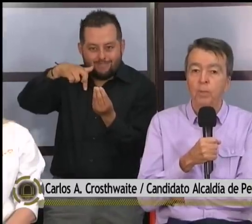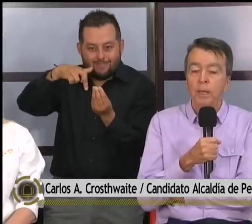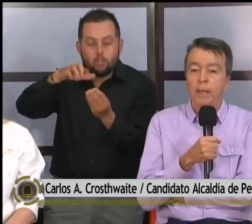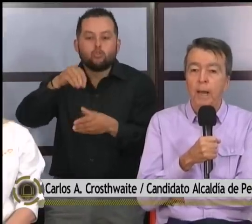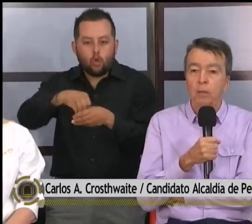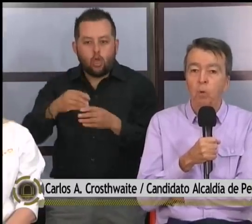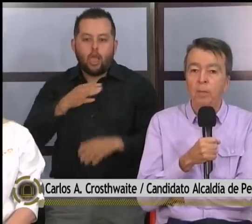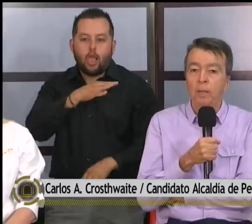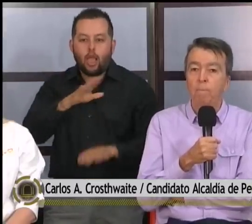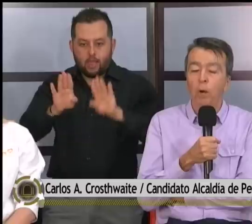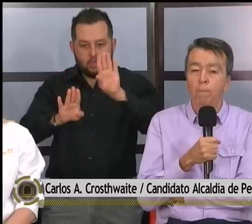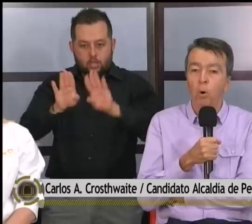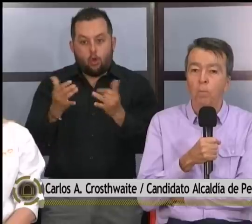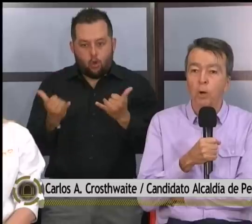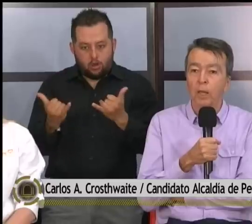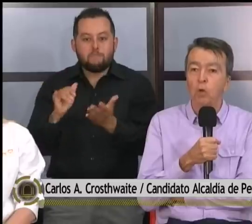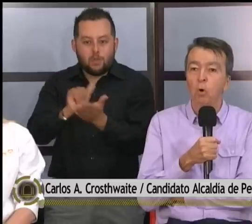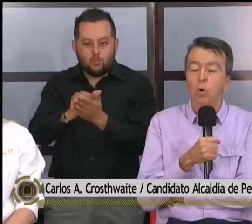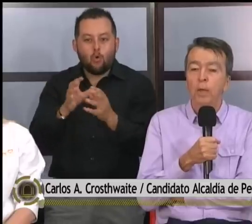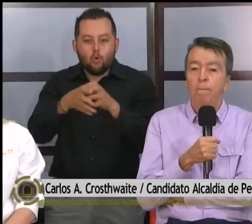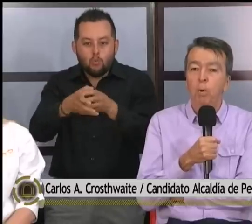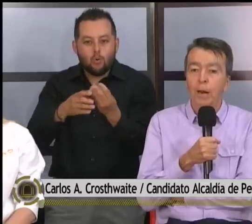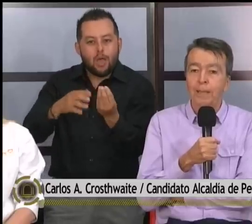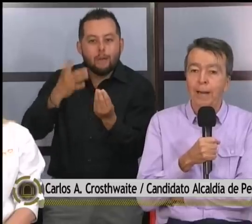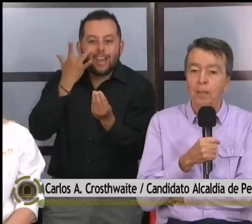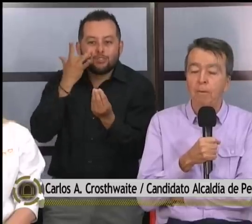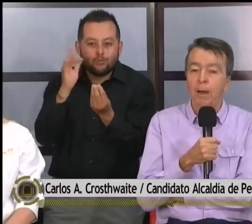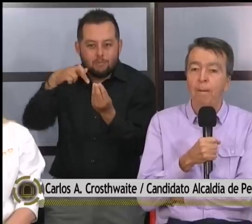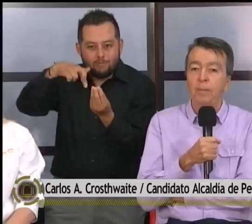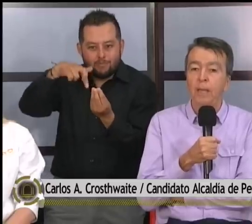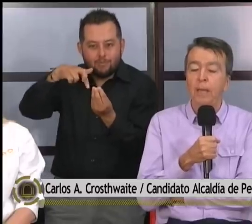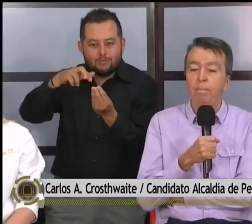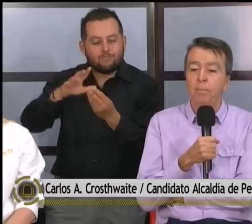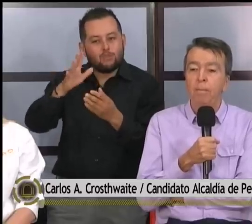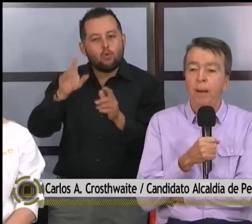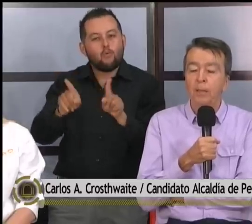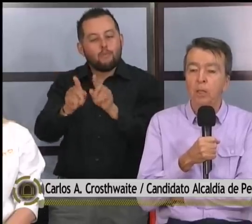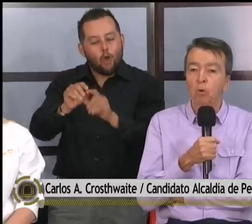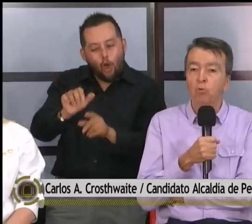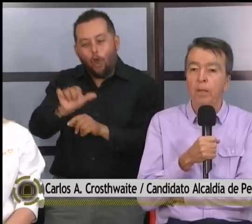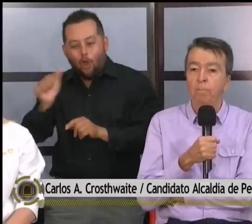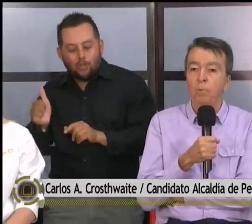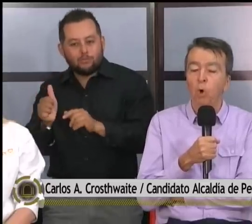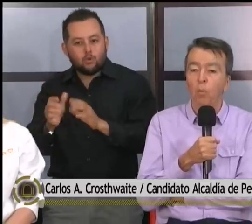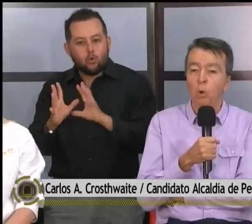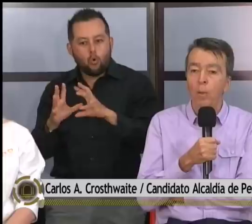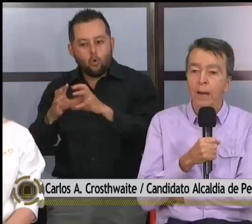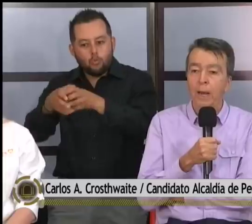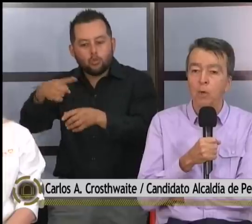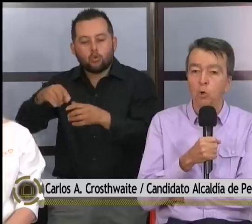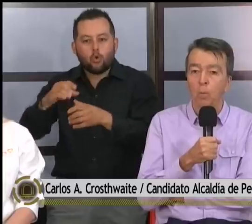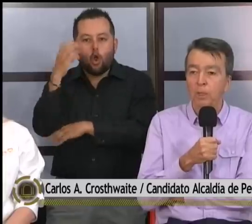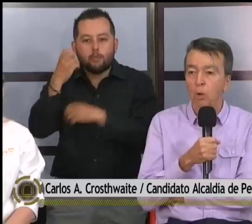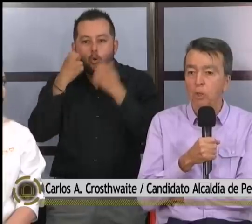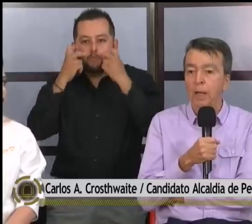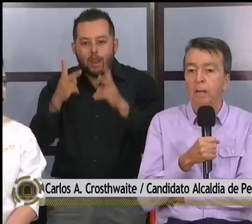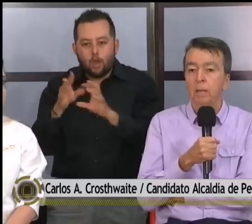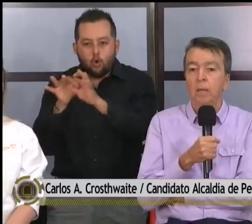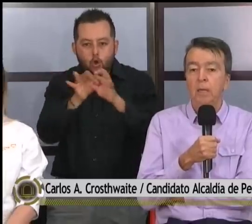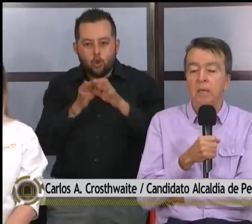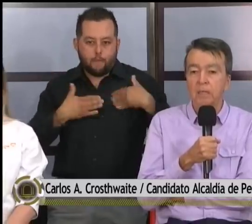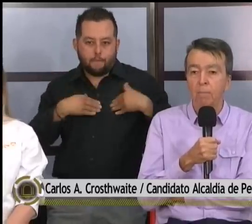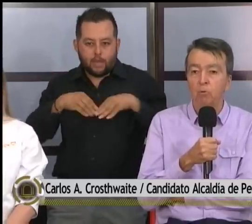candidato actualmente por el Polo Democrático, por la alternativa de partidos de Colombia Humana y Unión